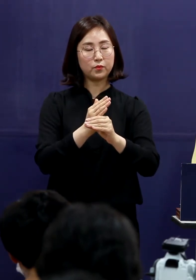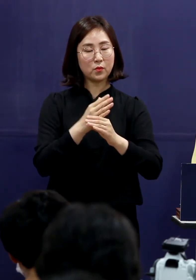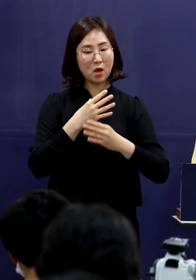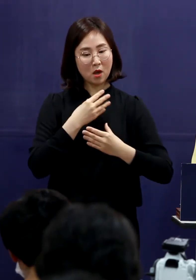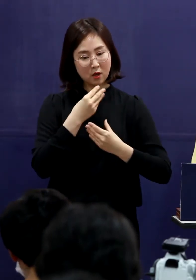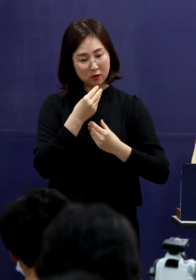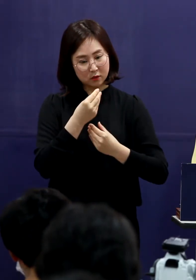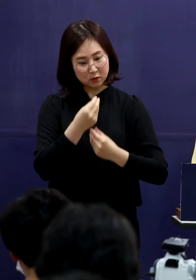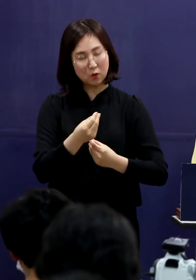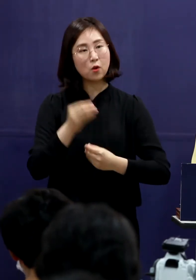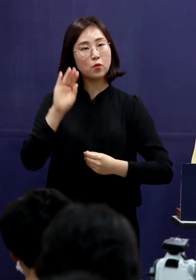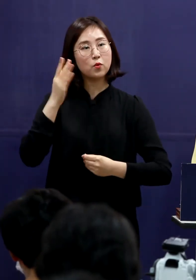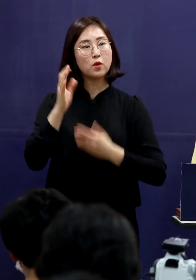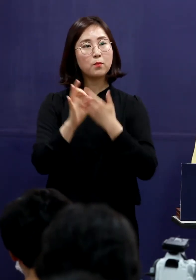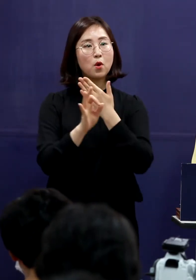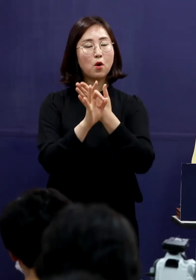그러면은